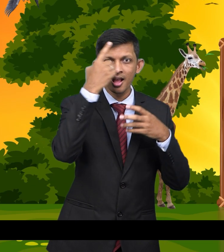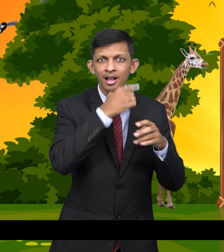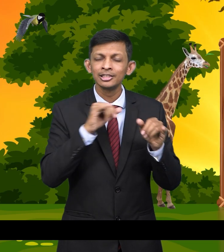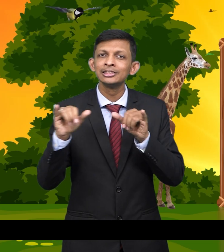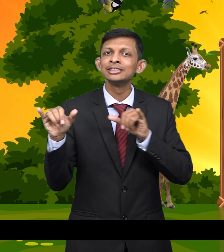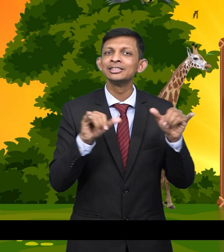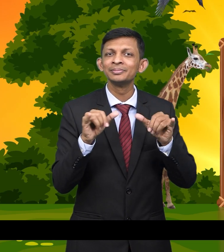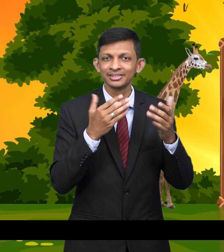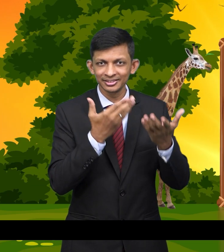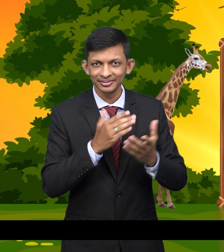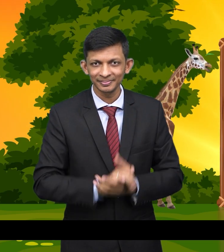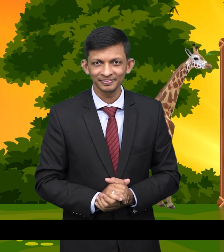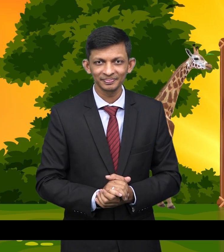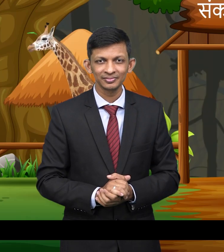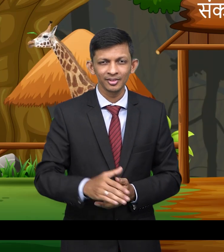आणि निशा.